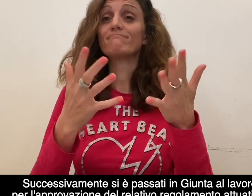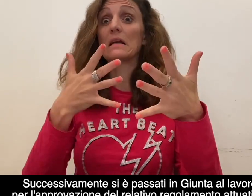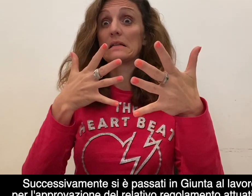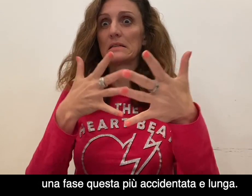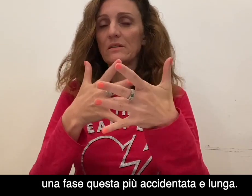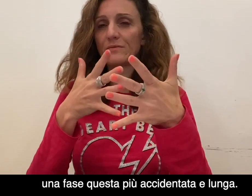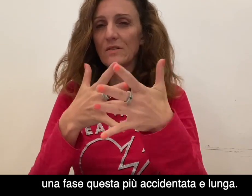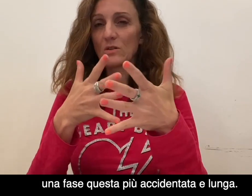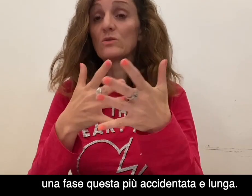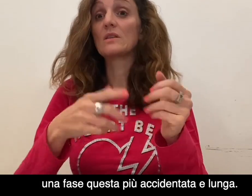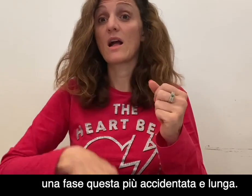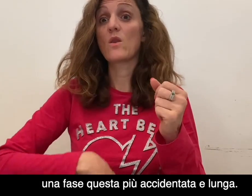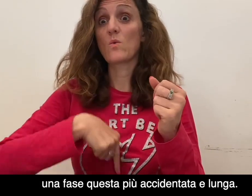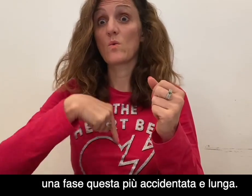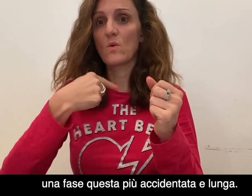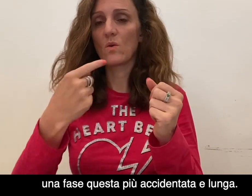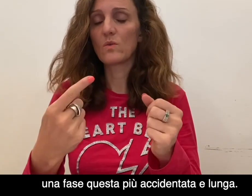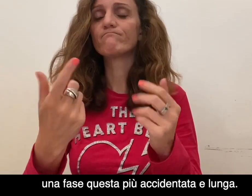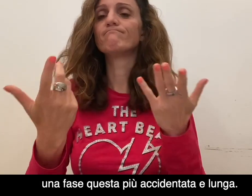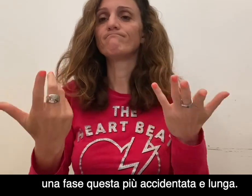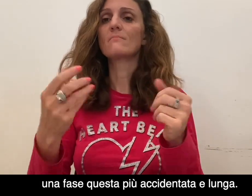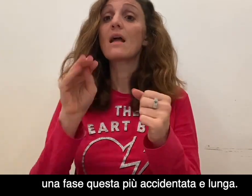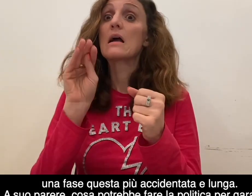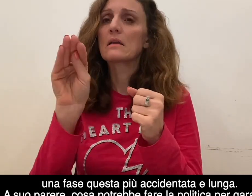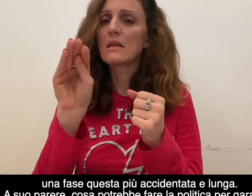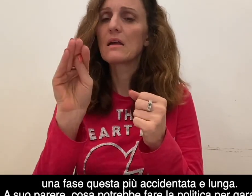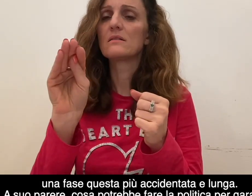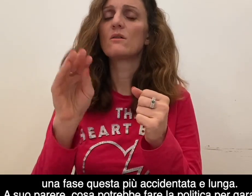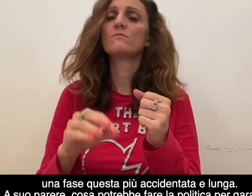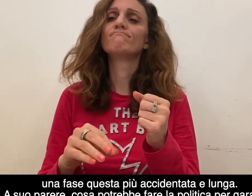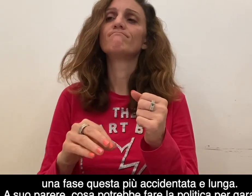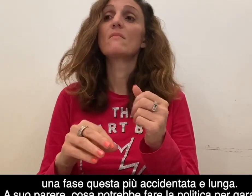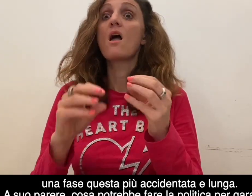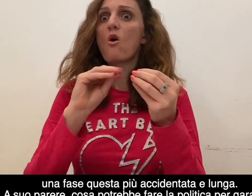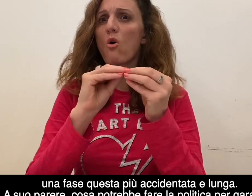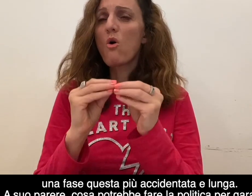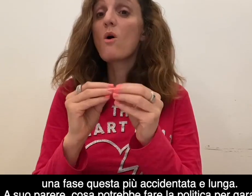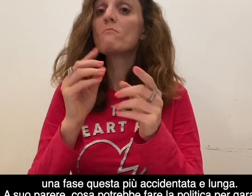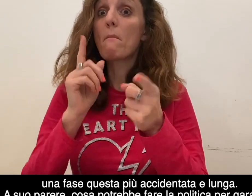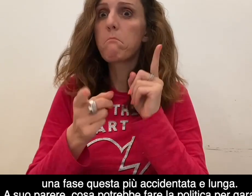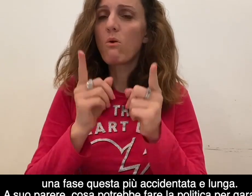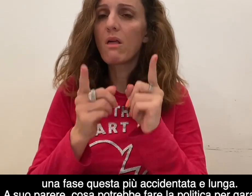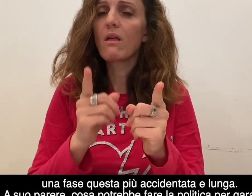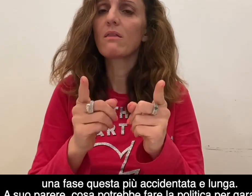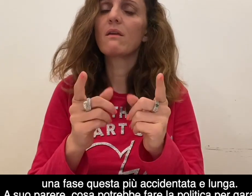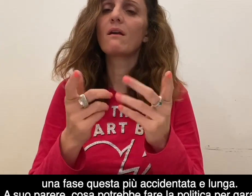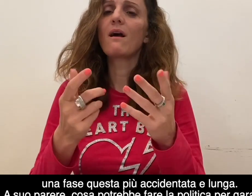più accidentata e lunga a suo parere cosa potrebbe fare la politica per garantire